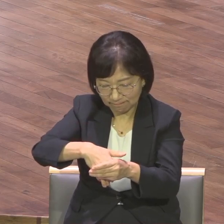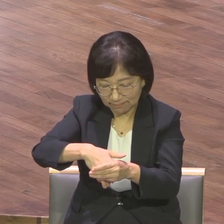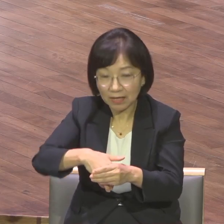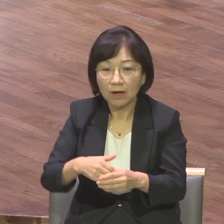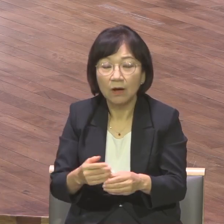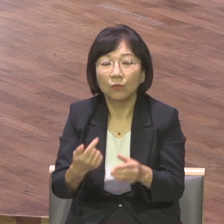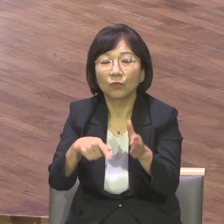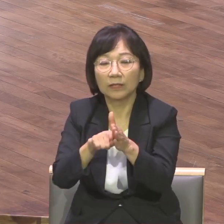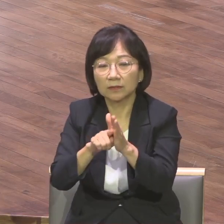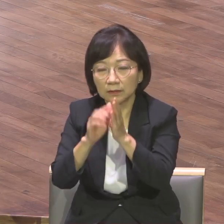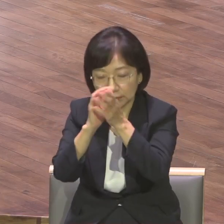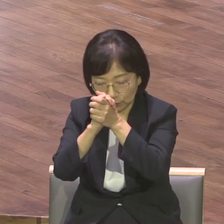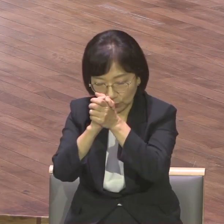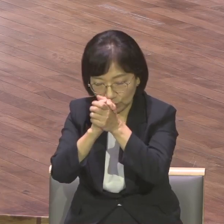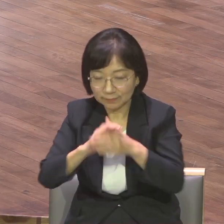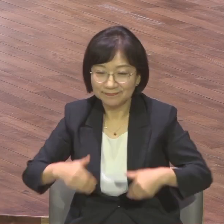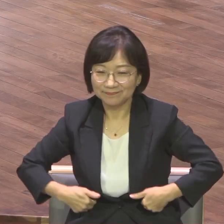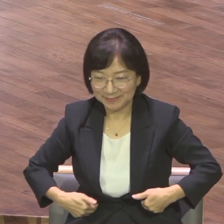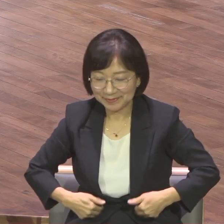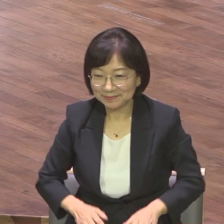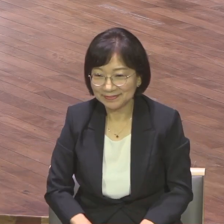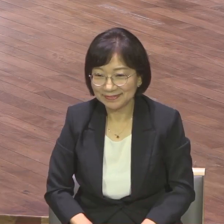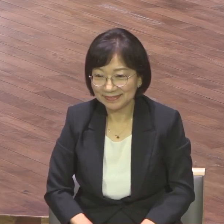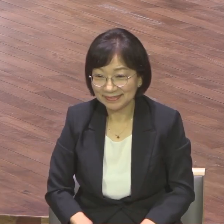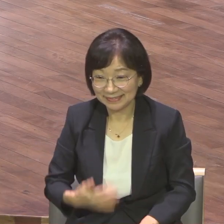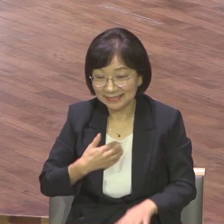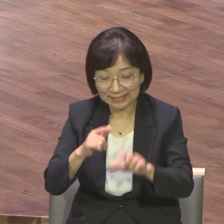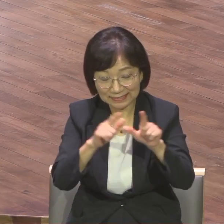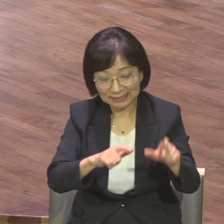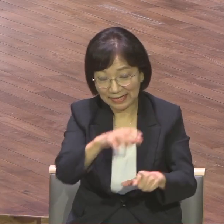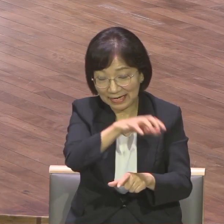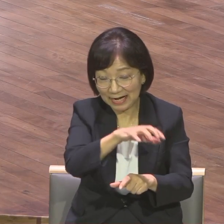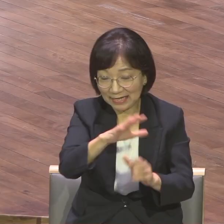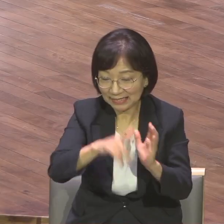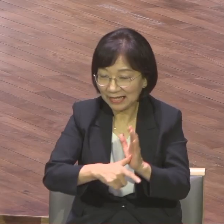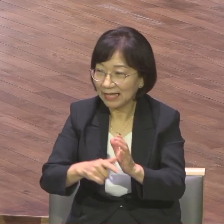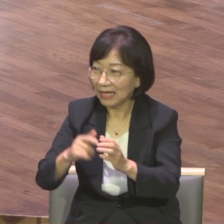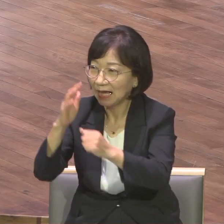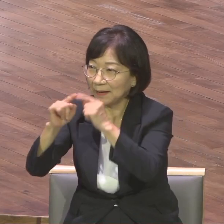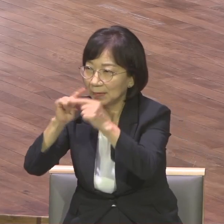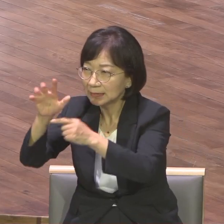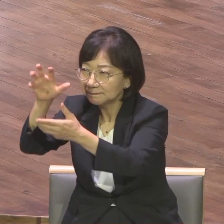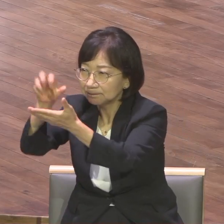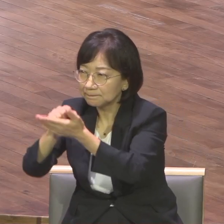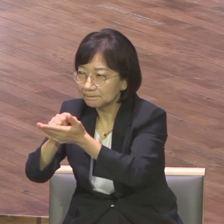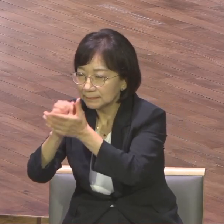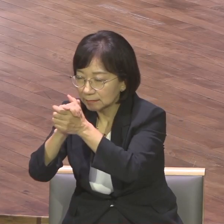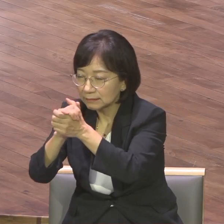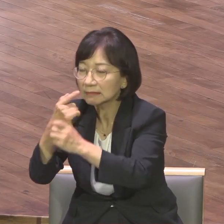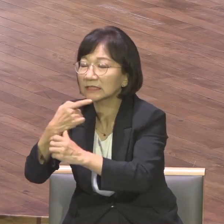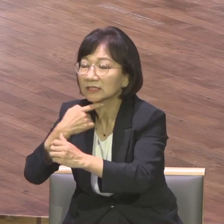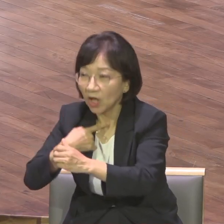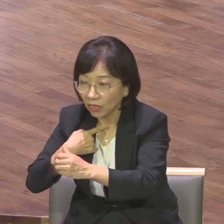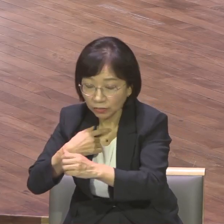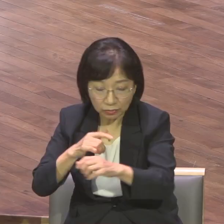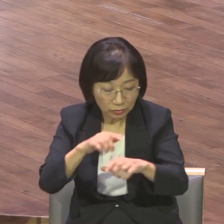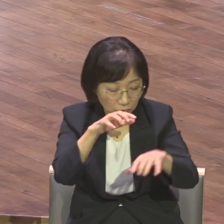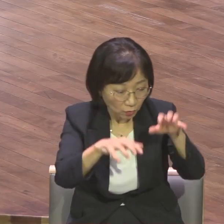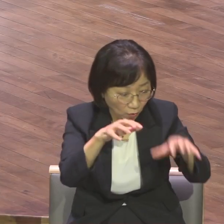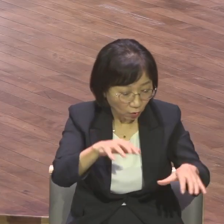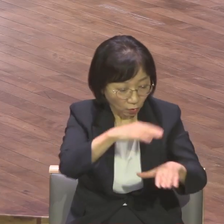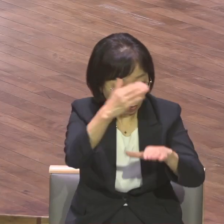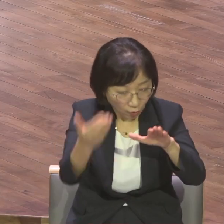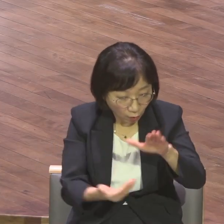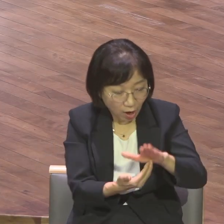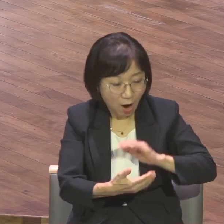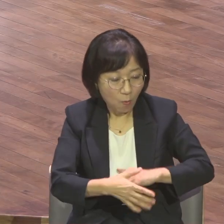말씀이 내게 각인돼요. 삶의 현장에서 그 말씀이 성취되도록 맛보는 것이 전도예요. 이 말씀이 성취되구나. 이야 되구나. 말씀이